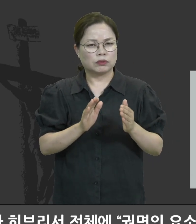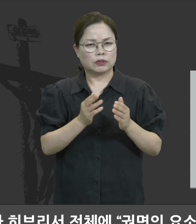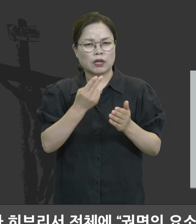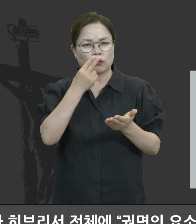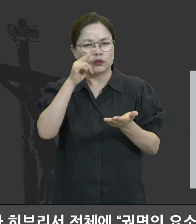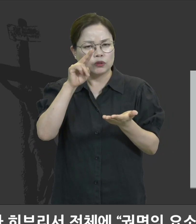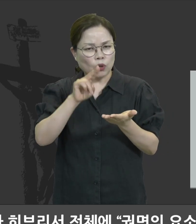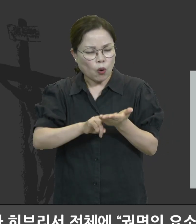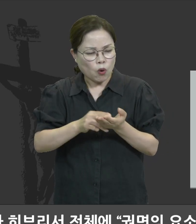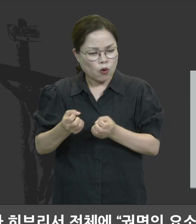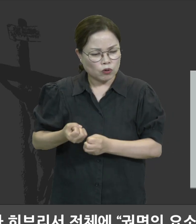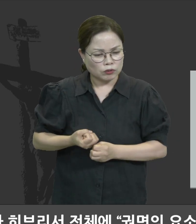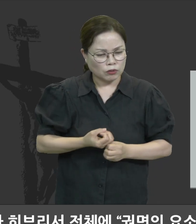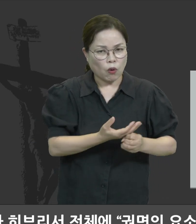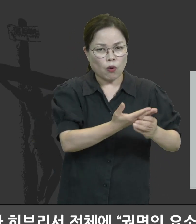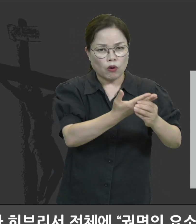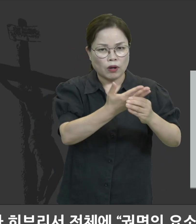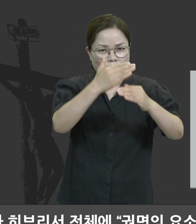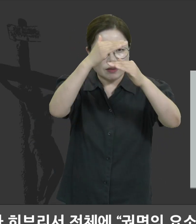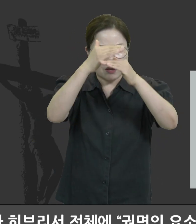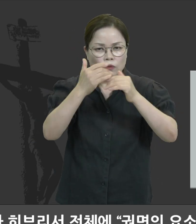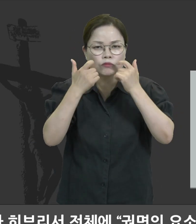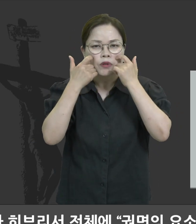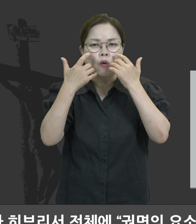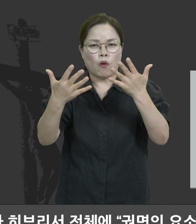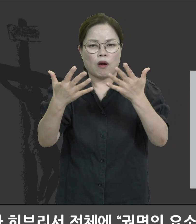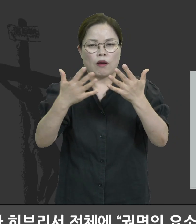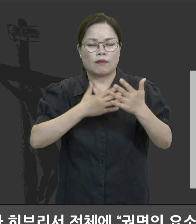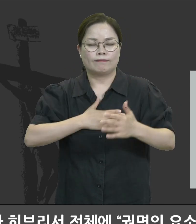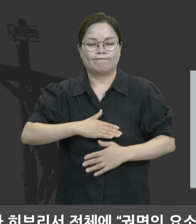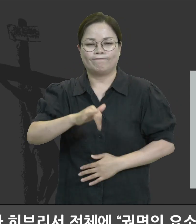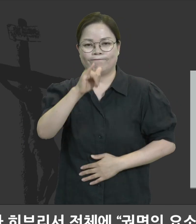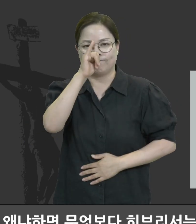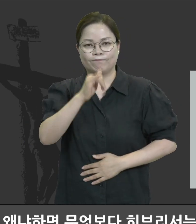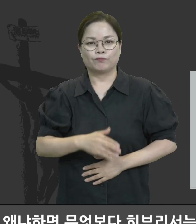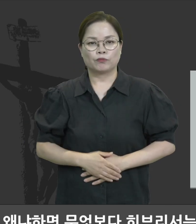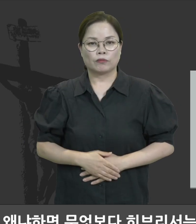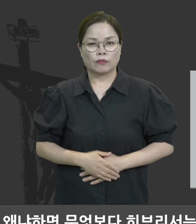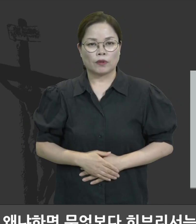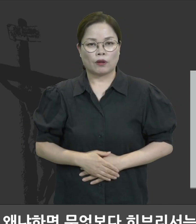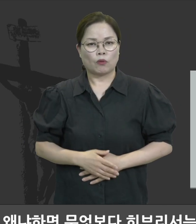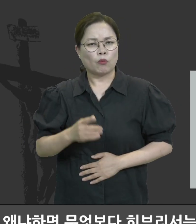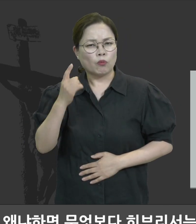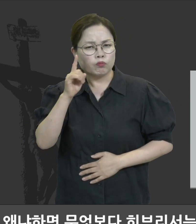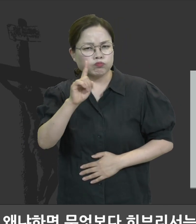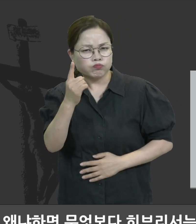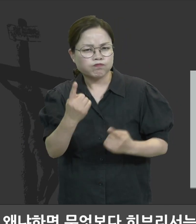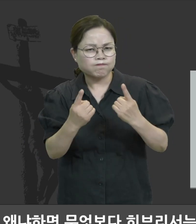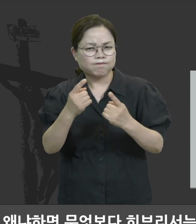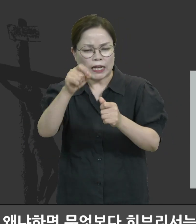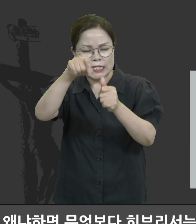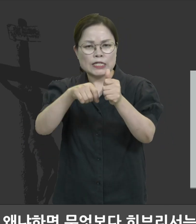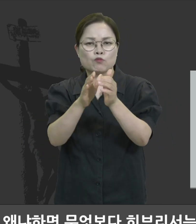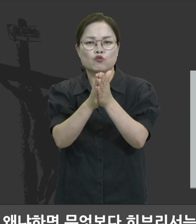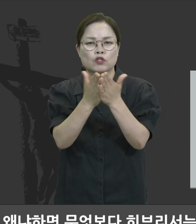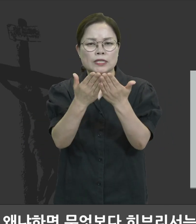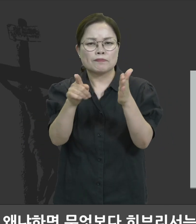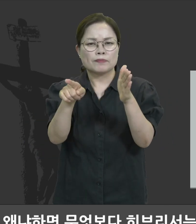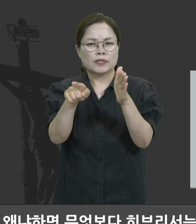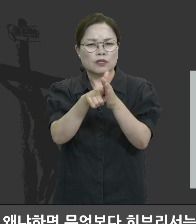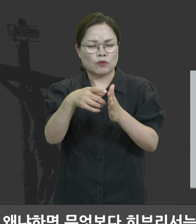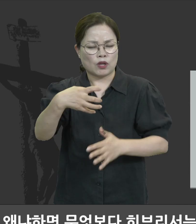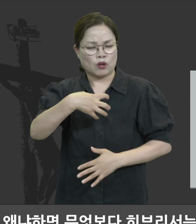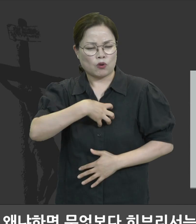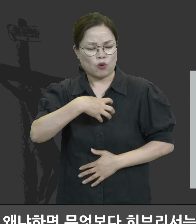서신서가 전달하려는 메시지를 보다 선명하게 알 수 있습니다. 왜냐하면 무엇보다 히브리서는 믿음의